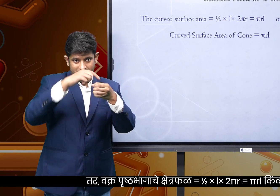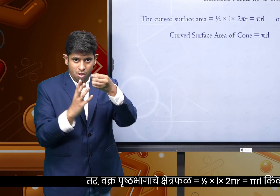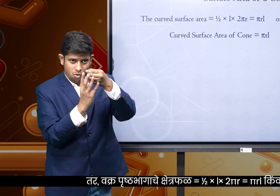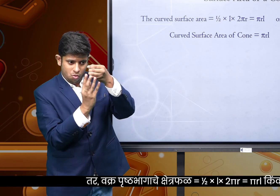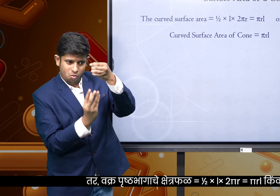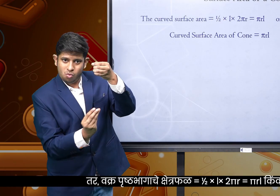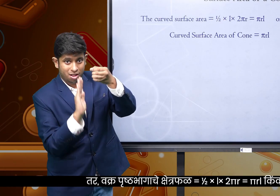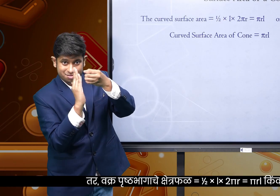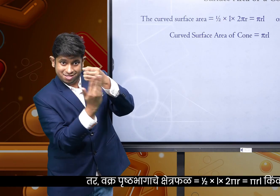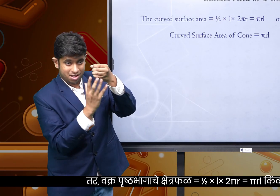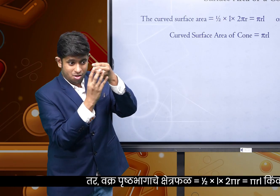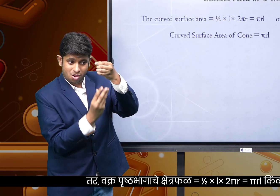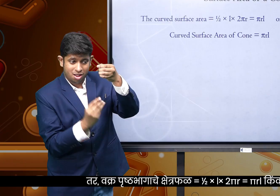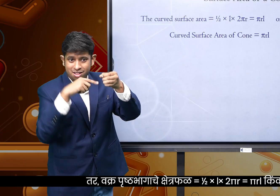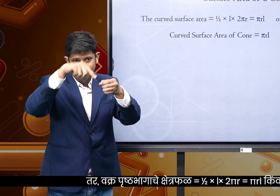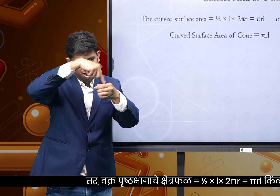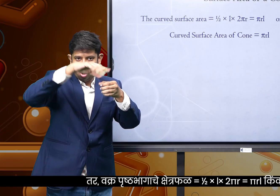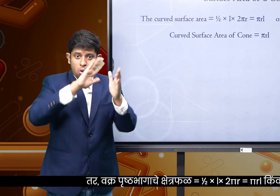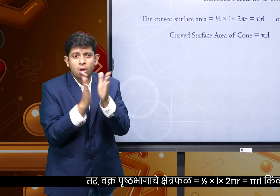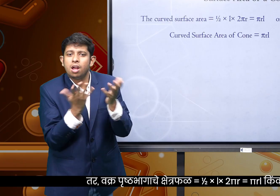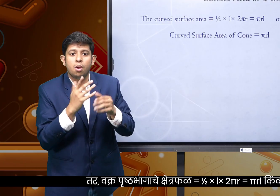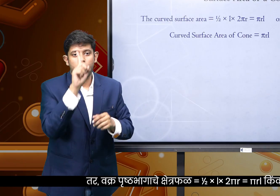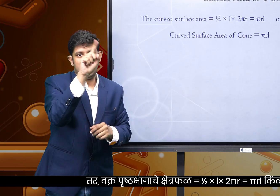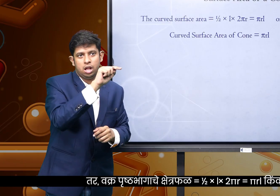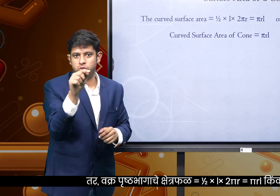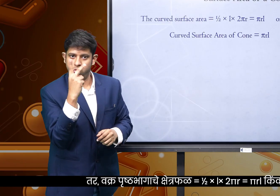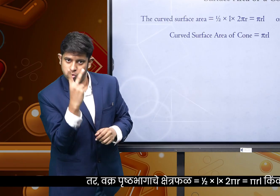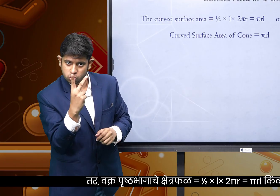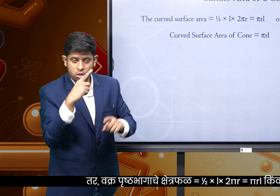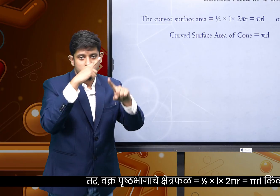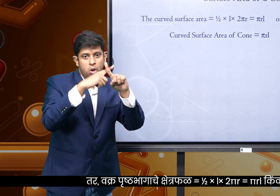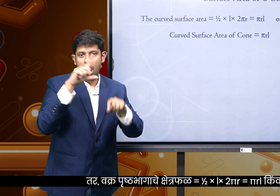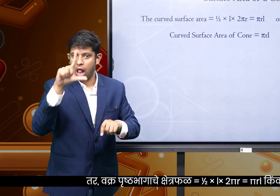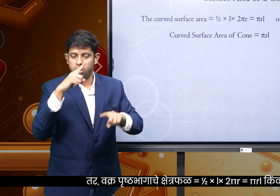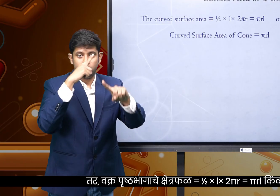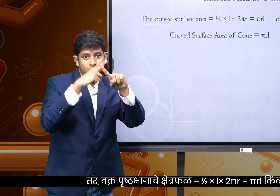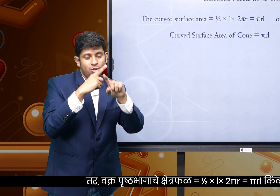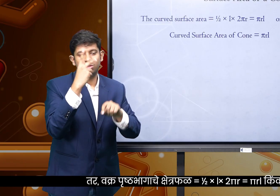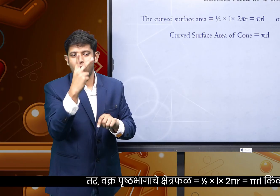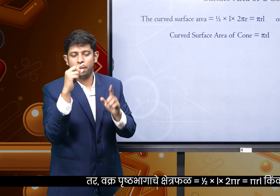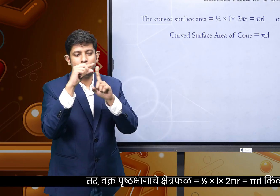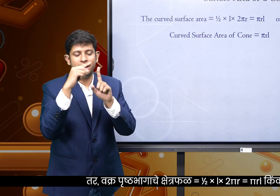पृष्ठभागाचे क्षेत्रफळ बरोबर 1/2 गुणिले 1 गुणिले 2πr बरोबर πrl किंवा फक्त